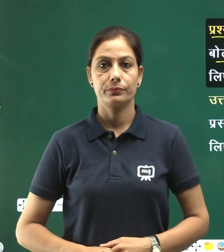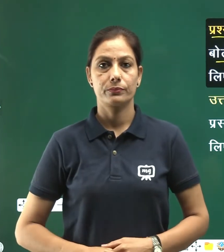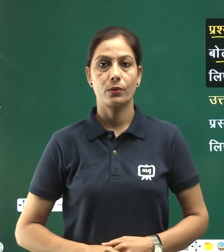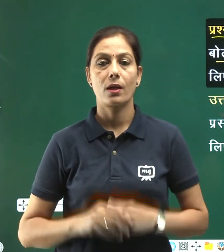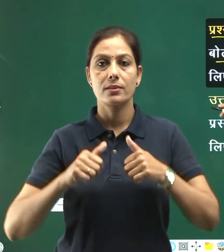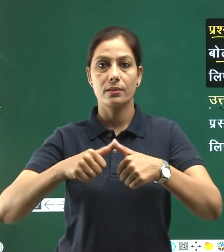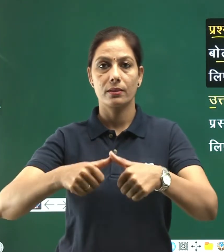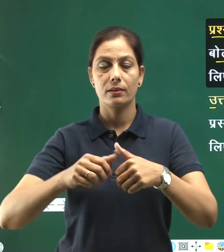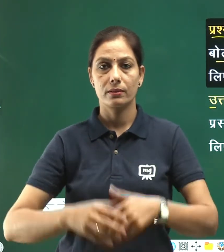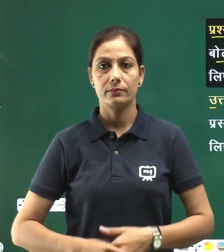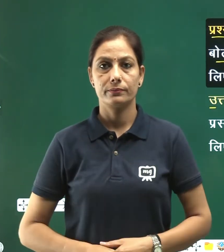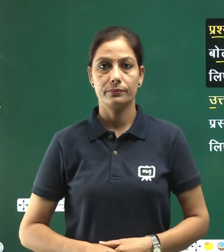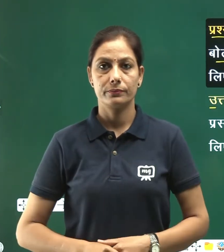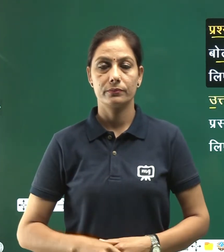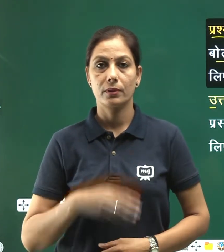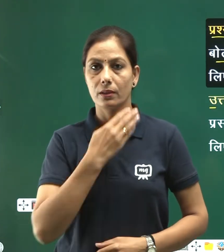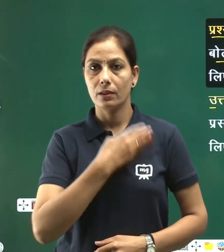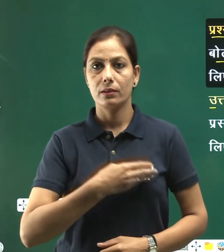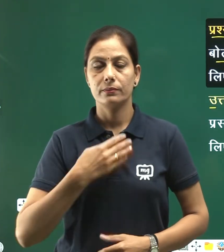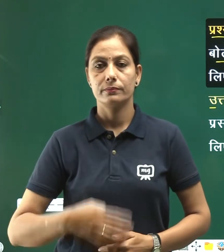उत्तर है यहां